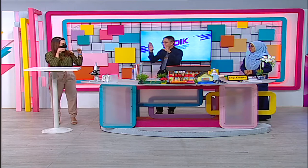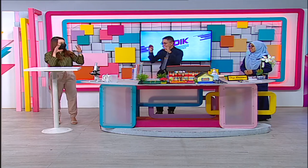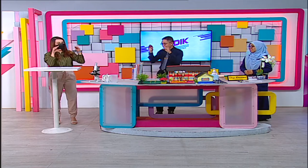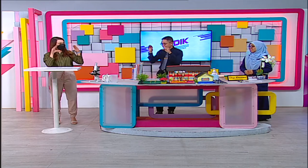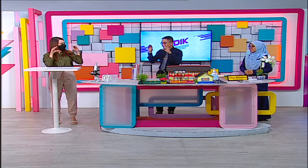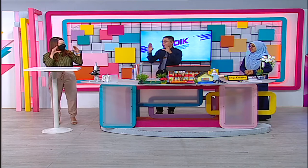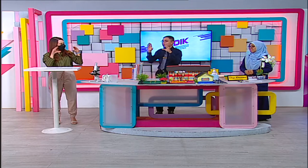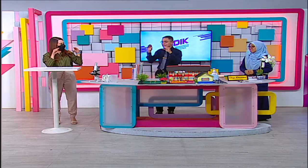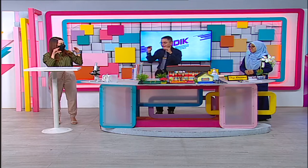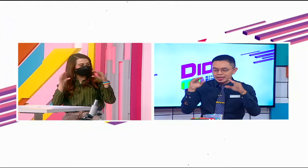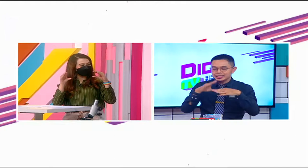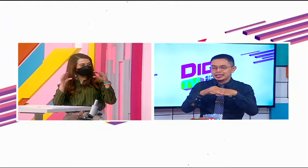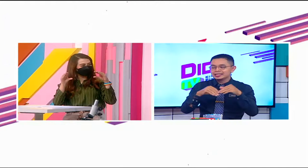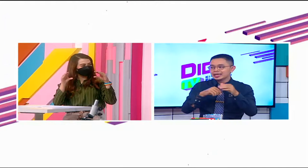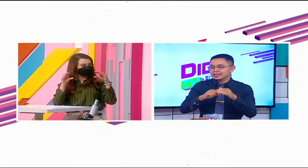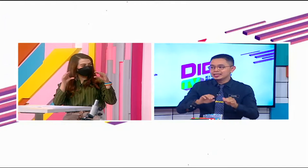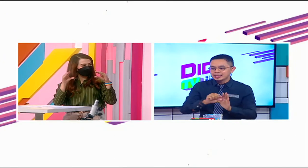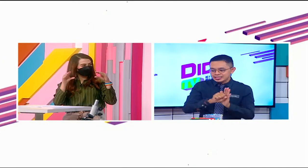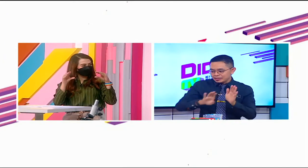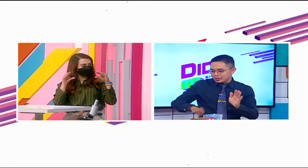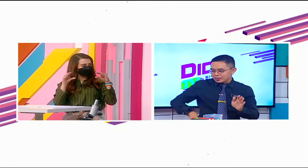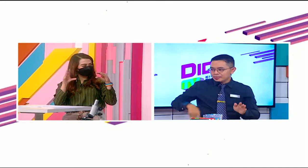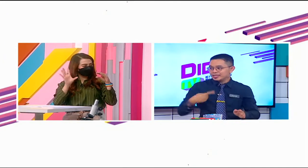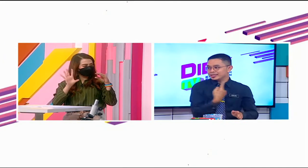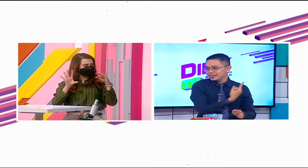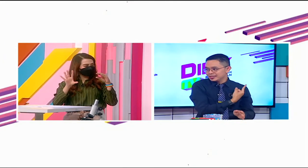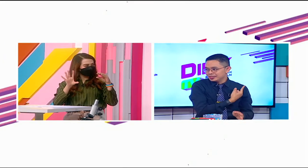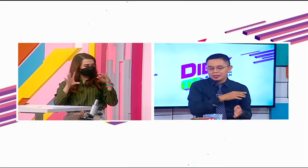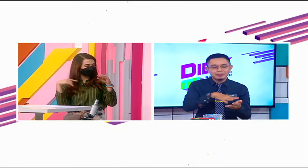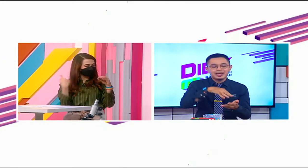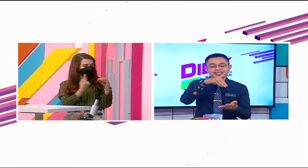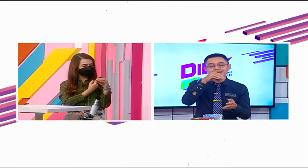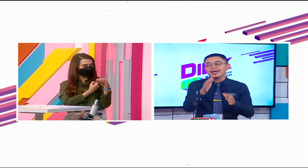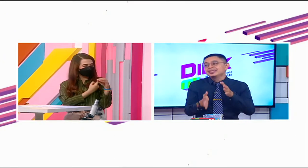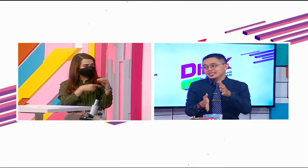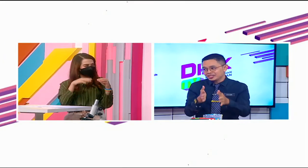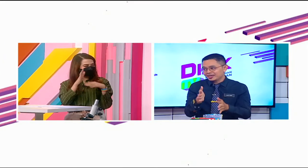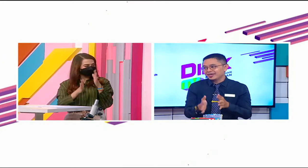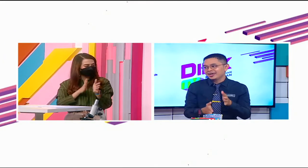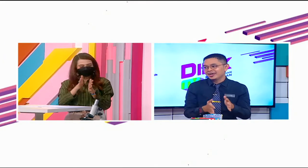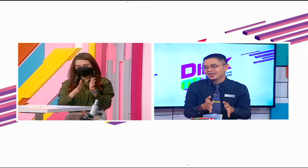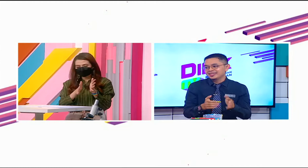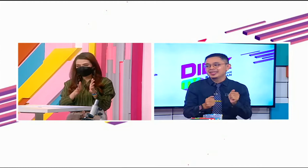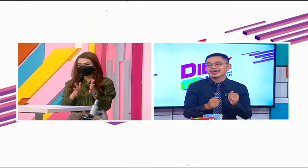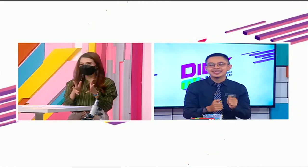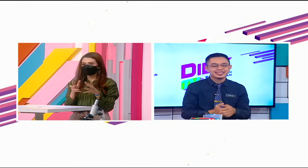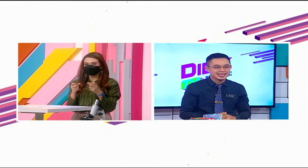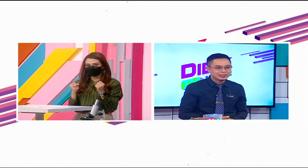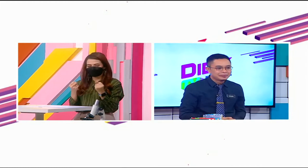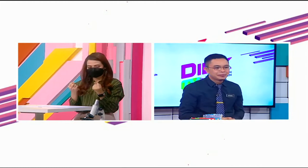Melembutkan. Melembutkan jari-jari sebelum kita belajar isyarat. Wow, cikgu okay. Dia punya